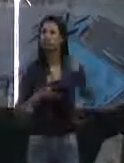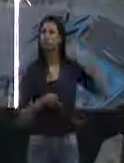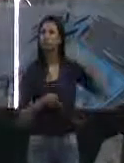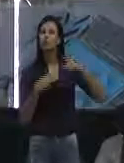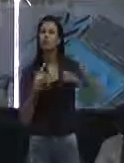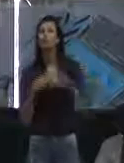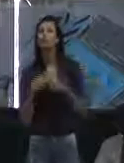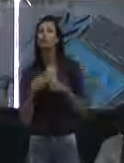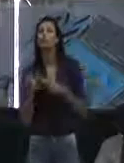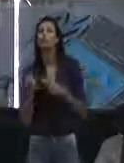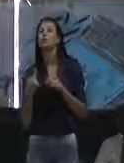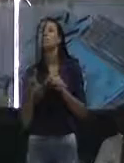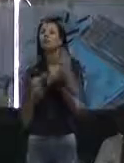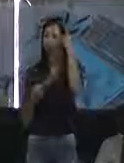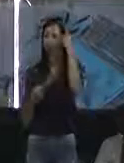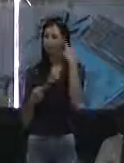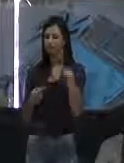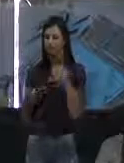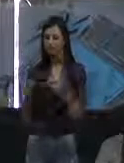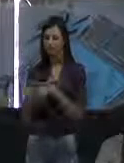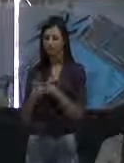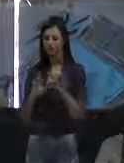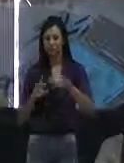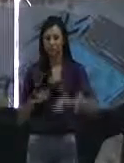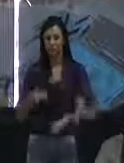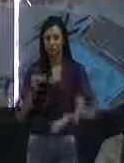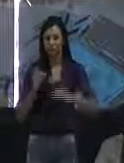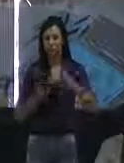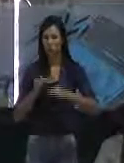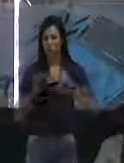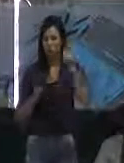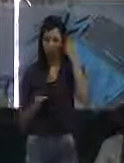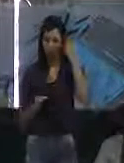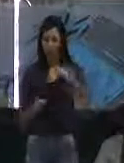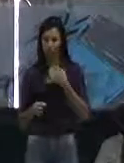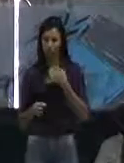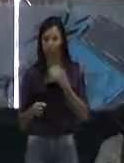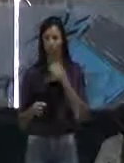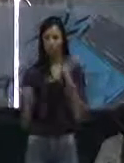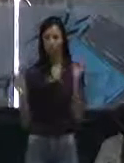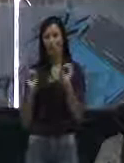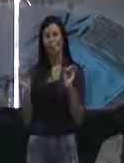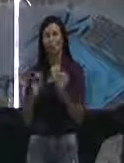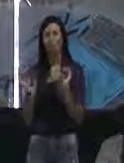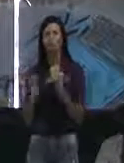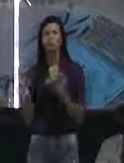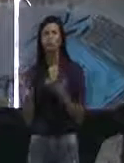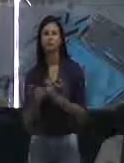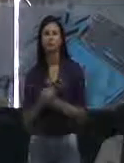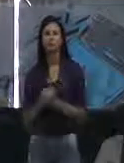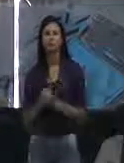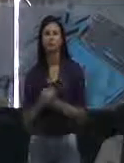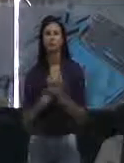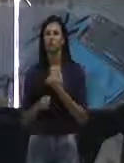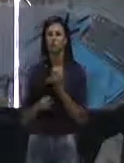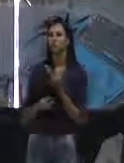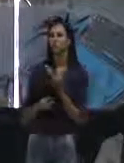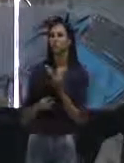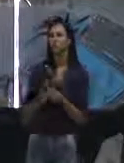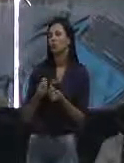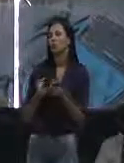não caberia a mim vir para aqui julgar daquilo que eu não conhecia, daquilo que eu não tinha